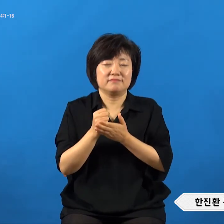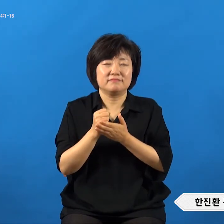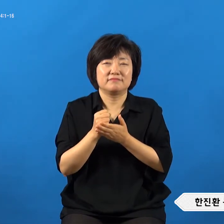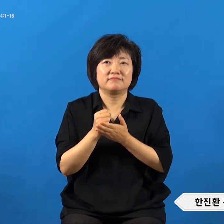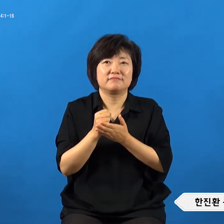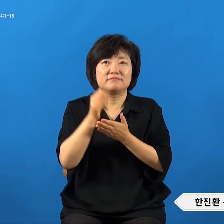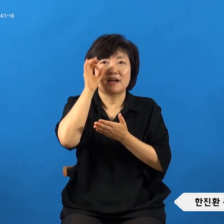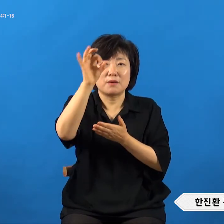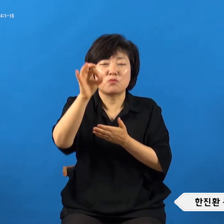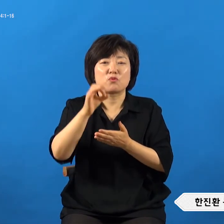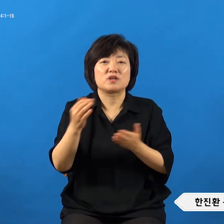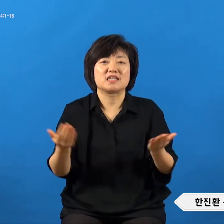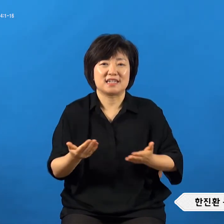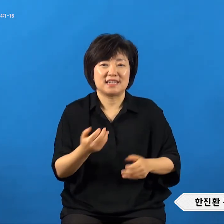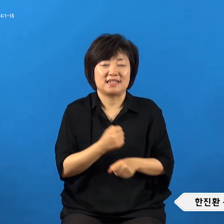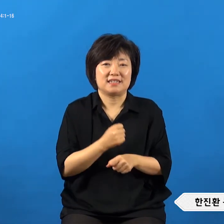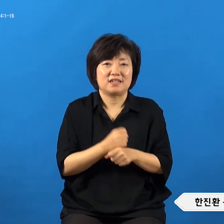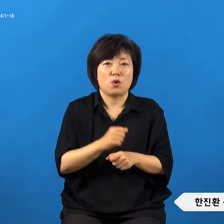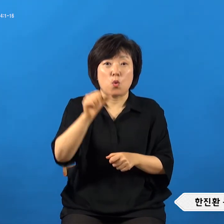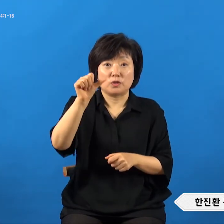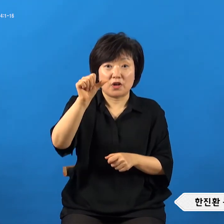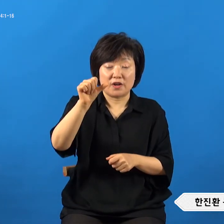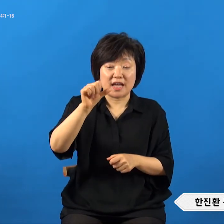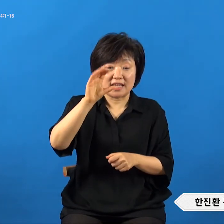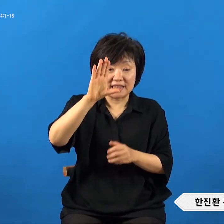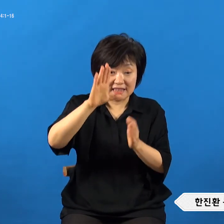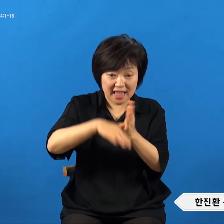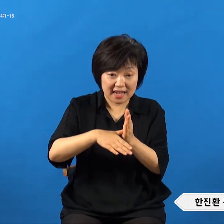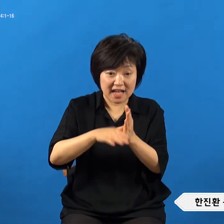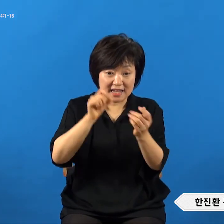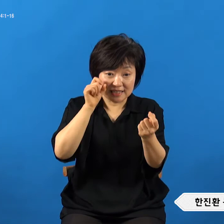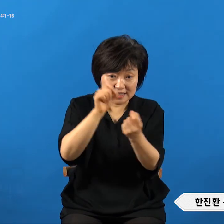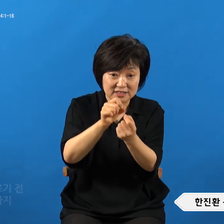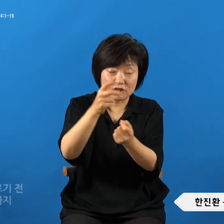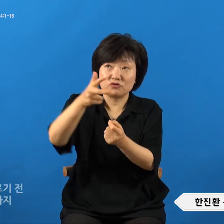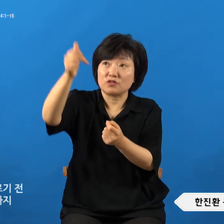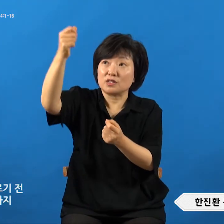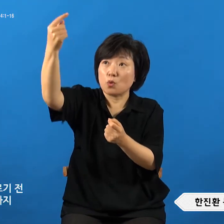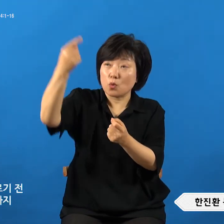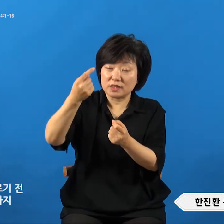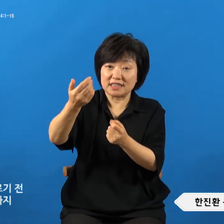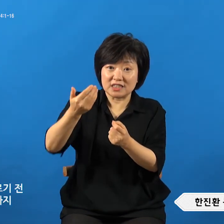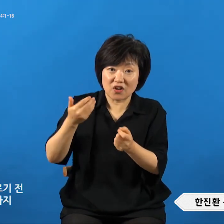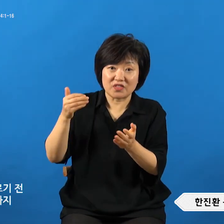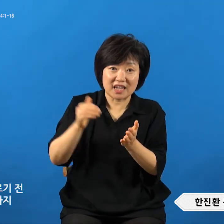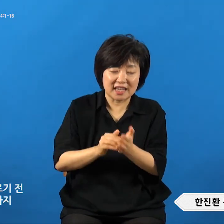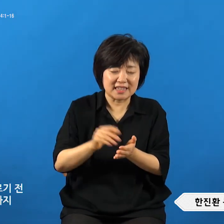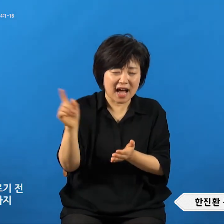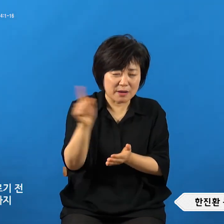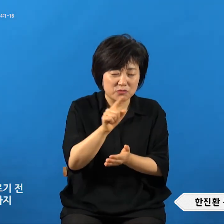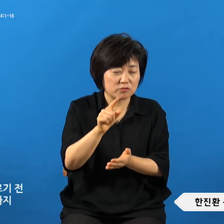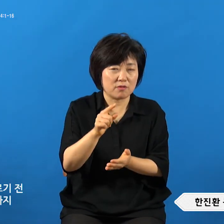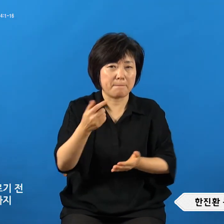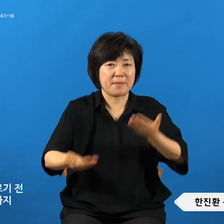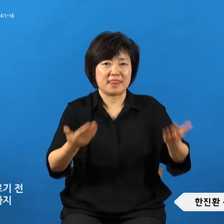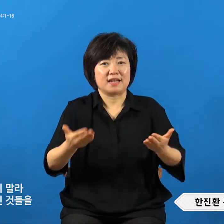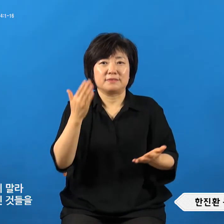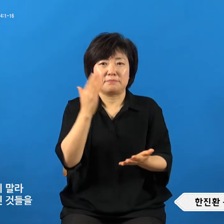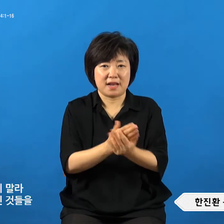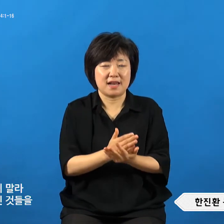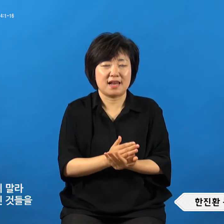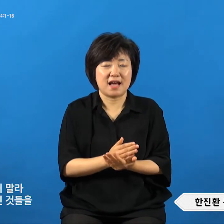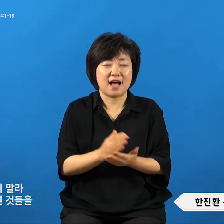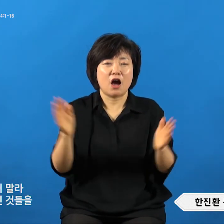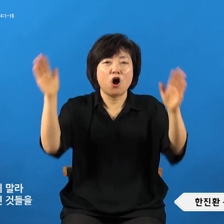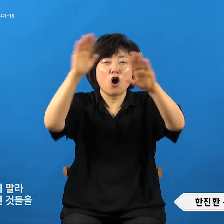합니다. 5절에 그러므로 때가 이르기 전 곧 주께서 오시기까지 아무것도 판단하지 말라. 그가